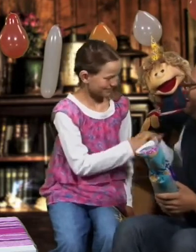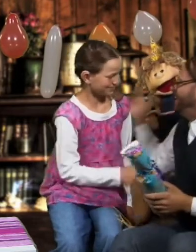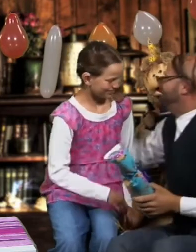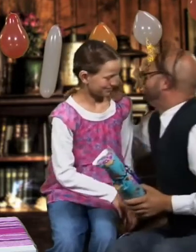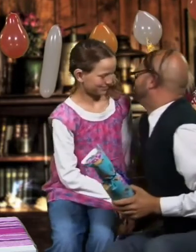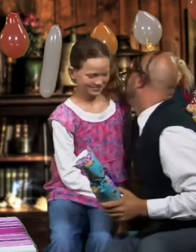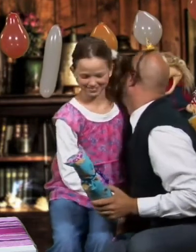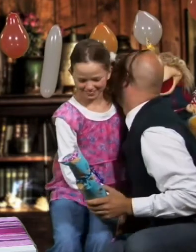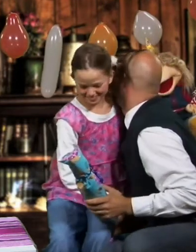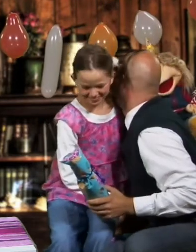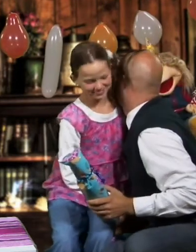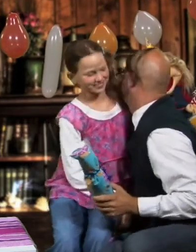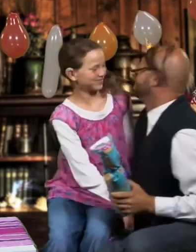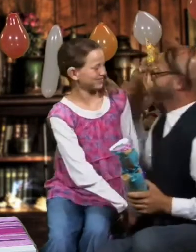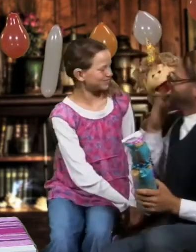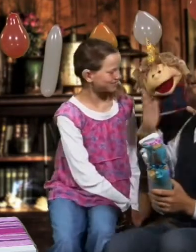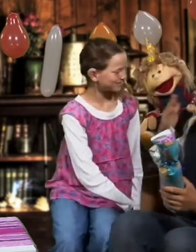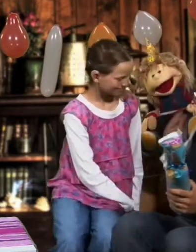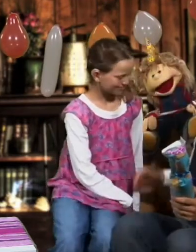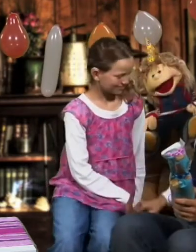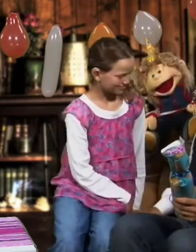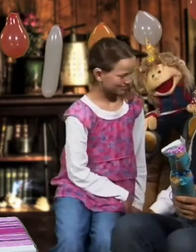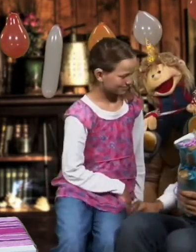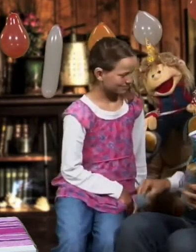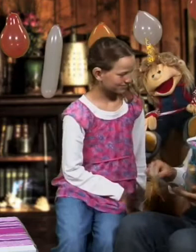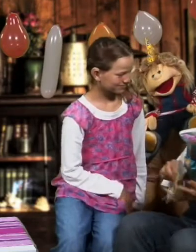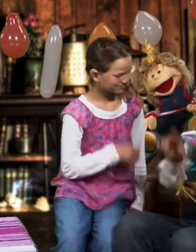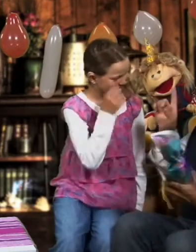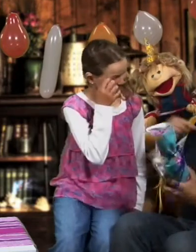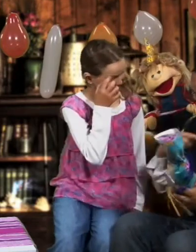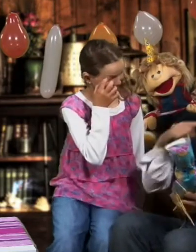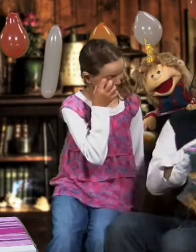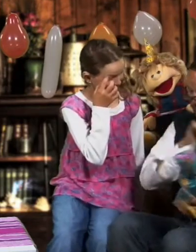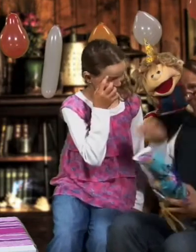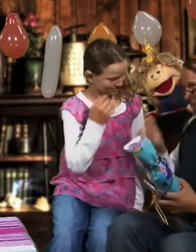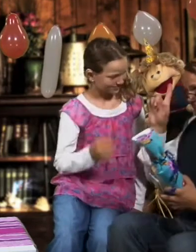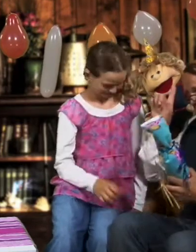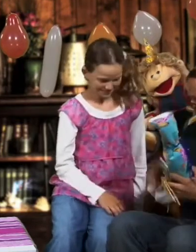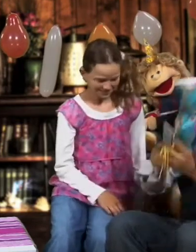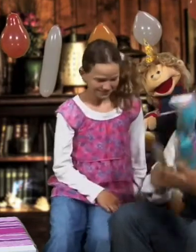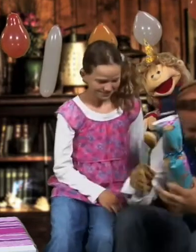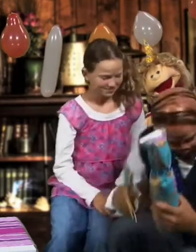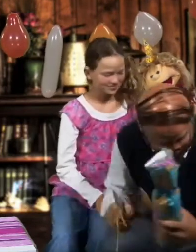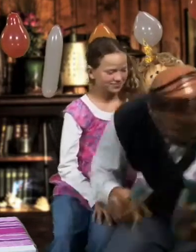Danke, Vera. Danke. Ich leg das mal zur Seite. Ja.